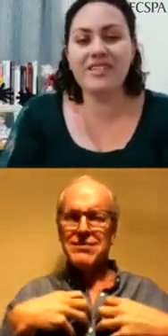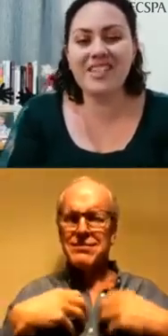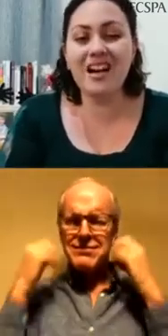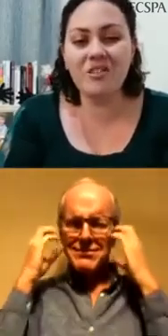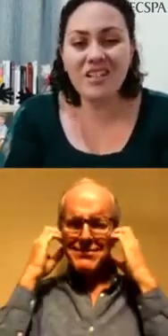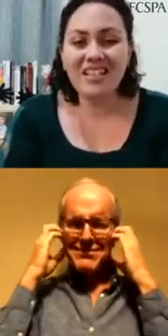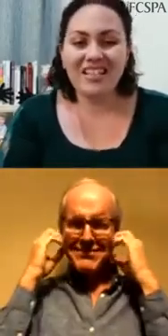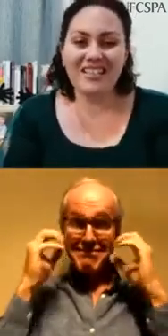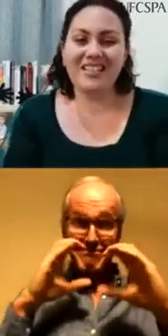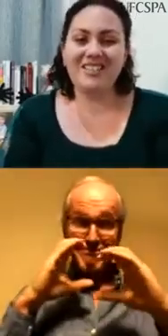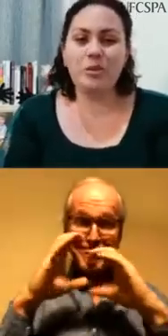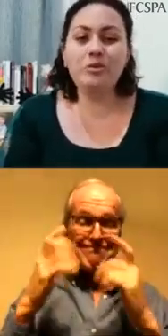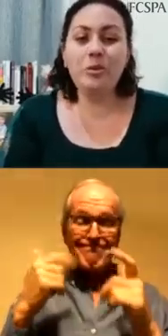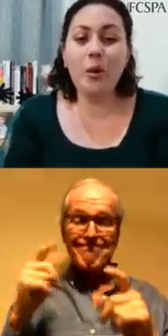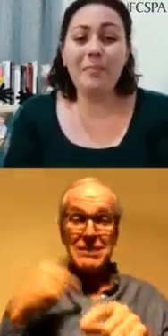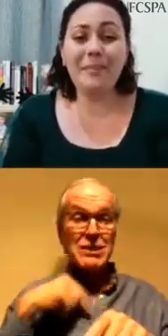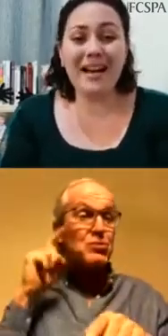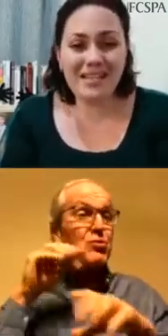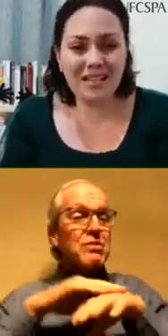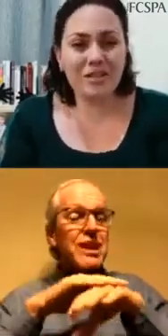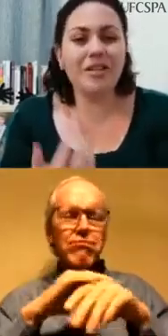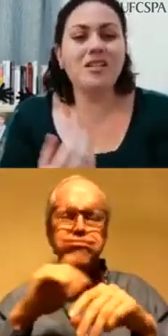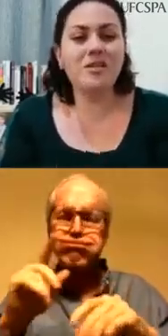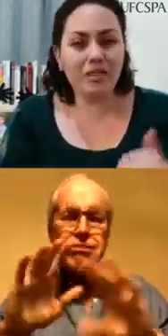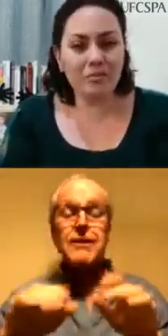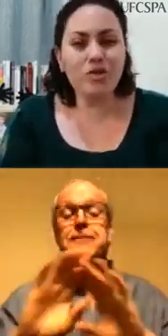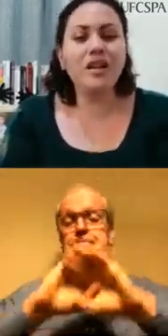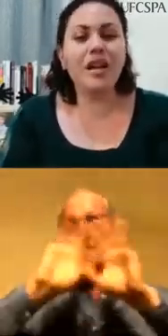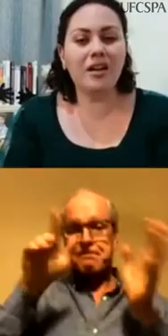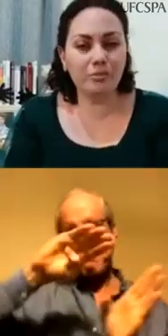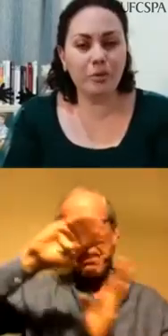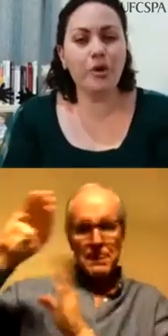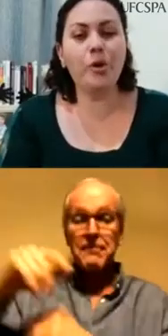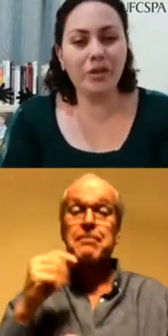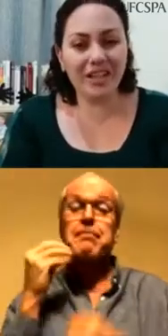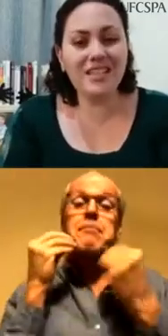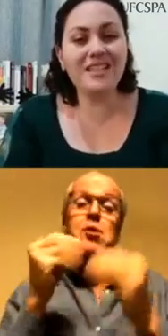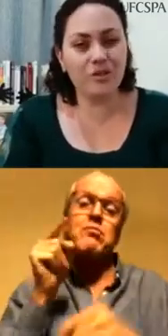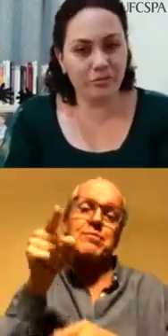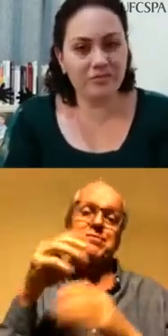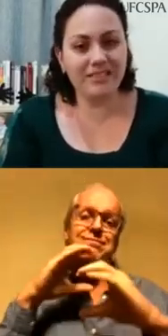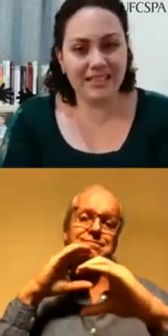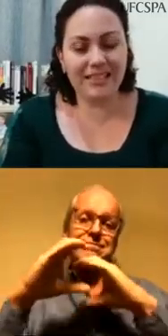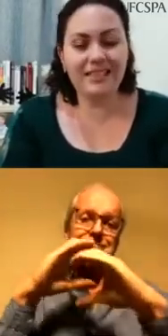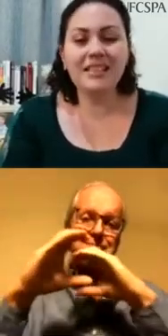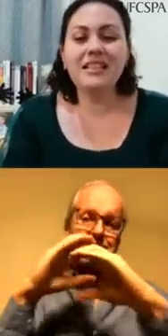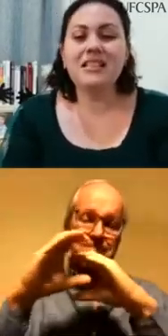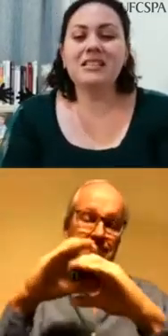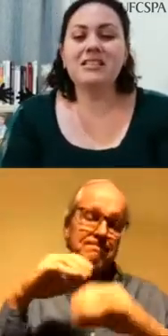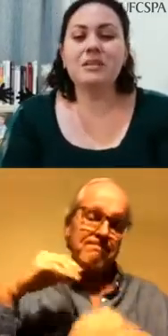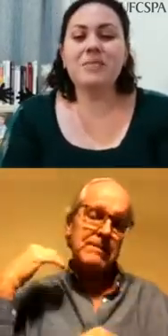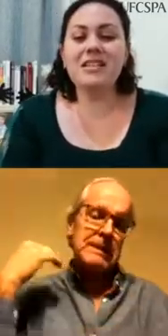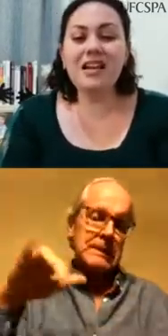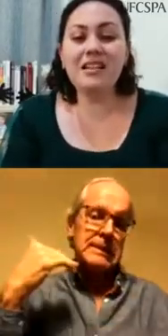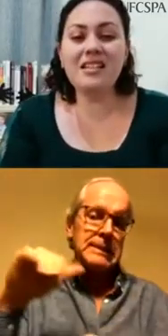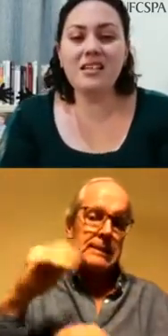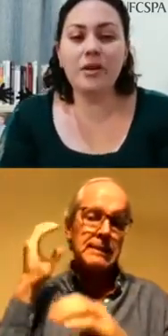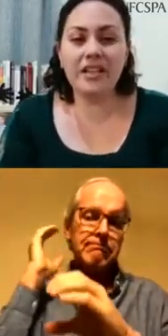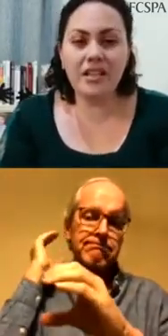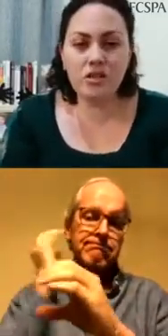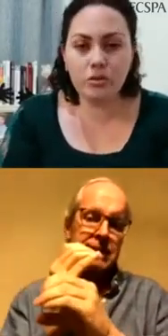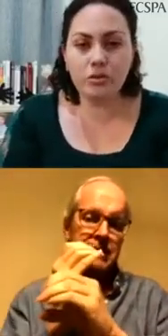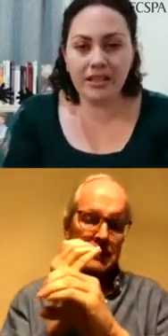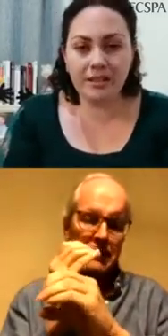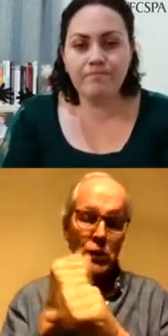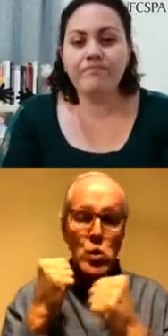expressão facial. Então, com a máscara, agora isso tem modificado um pouco a comunicação, né? Mas em relação